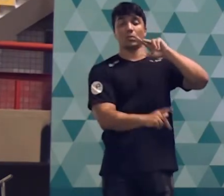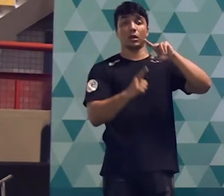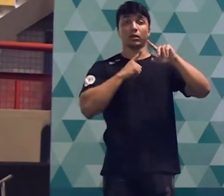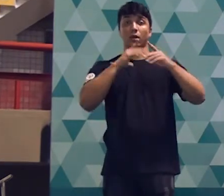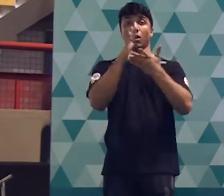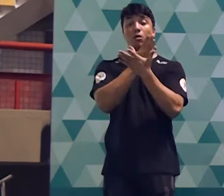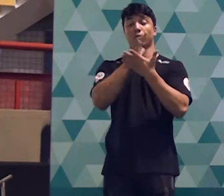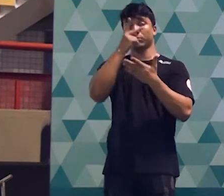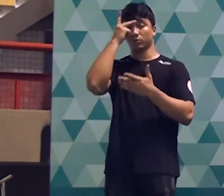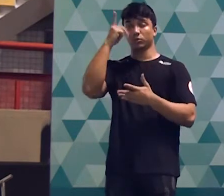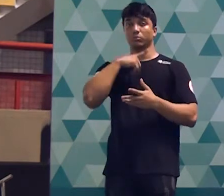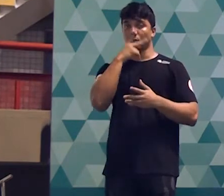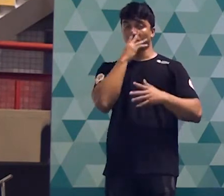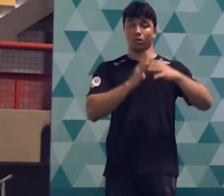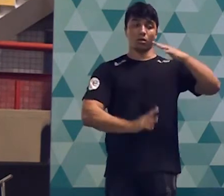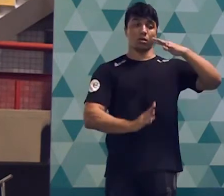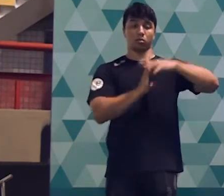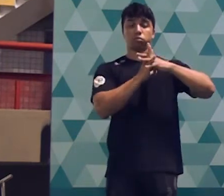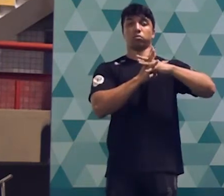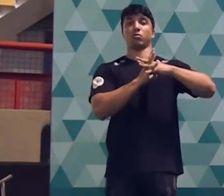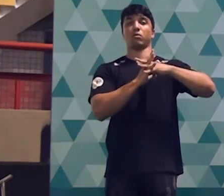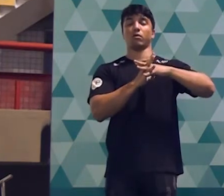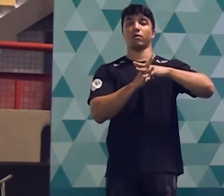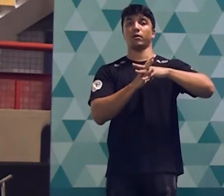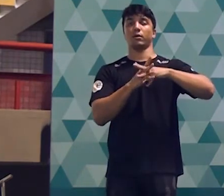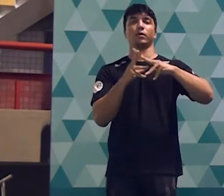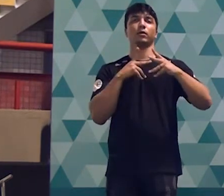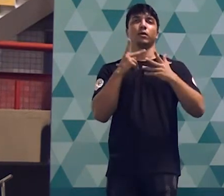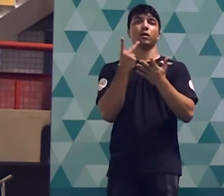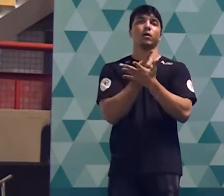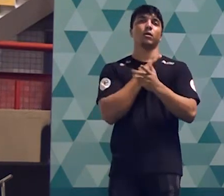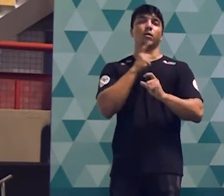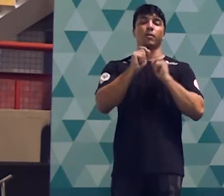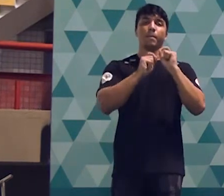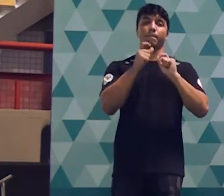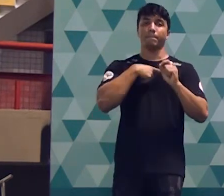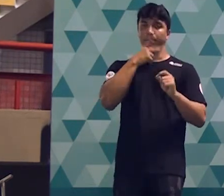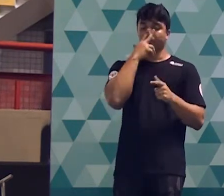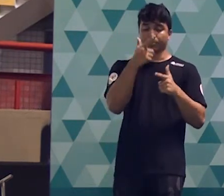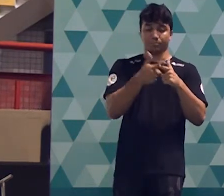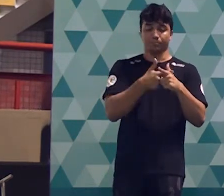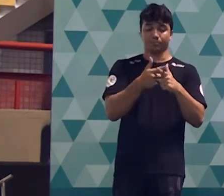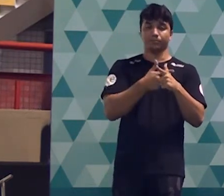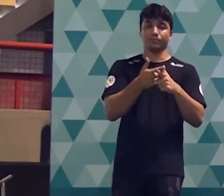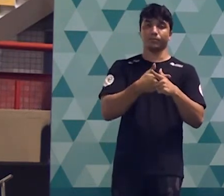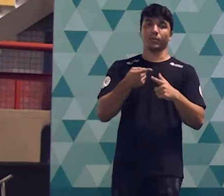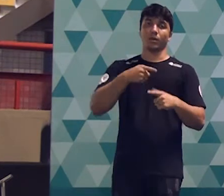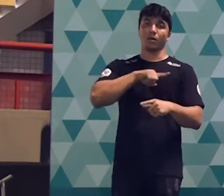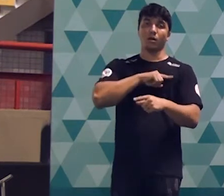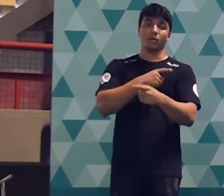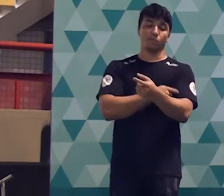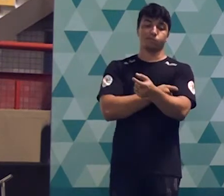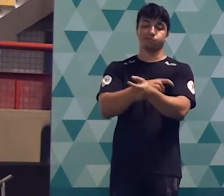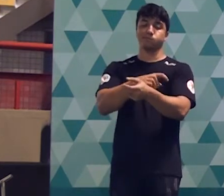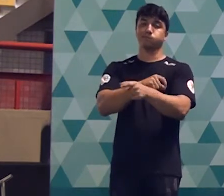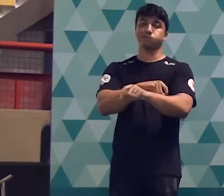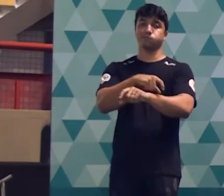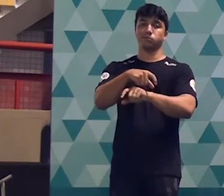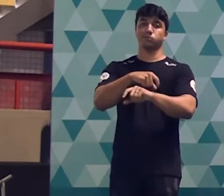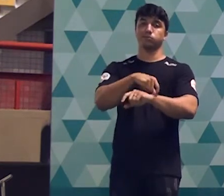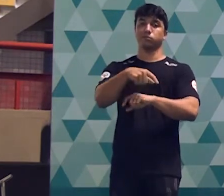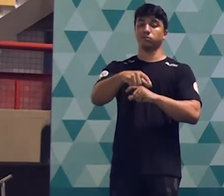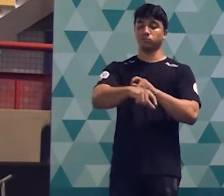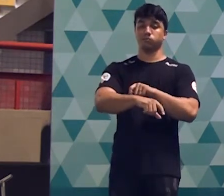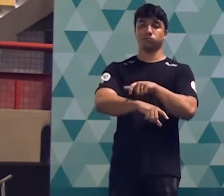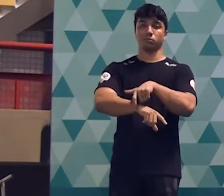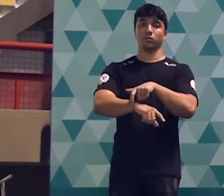tem gente que ultrapassa os limites ao ponto de ficar com varizes, com veias expostas. Às vezes